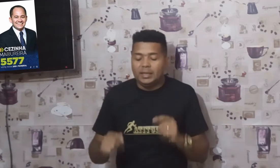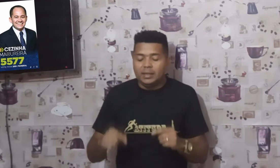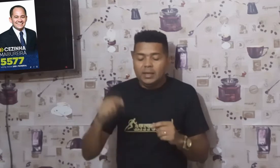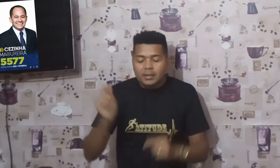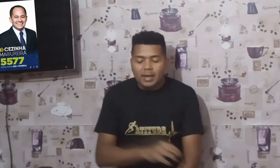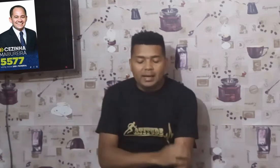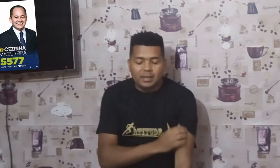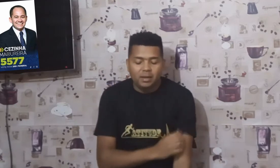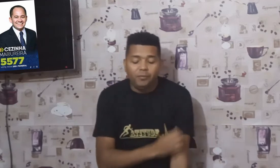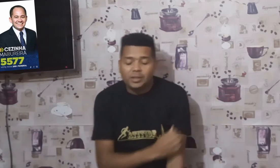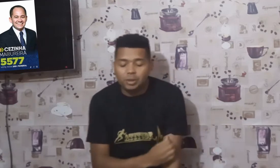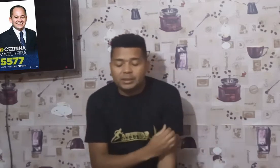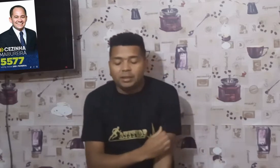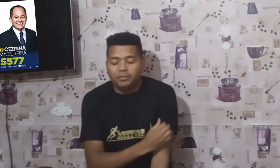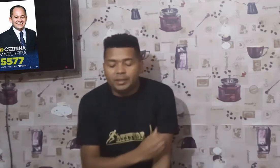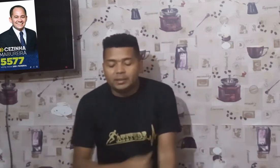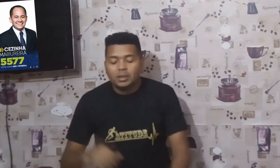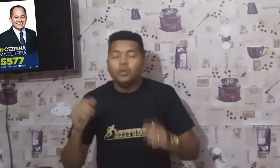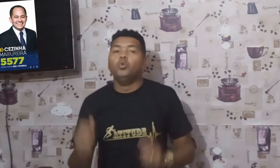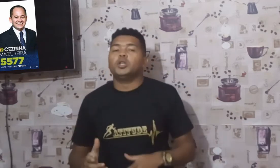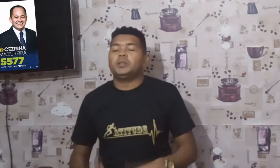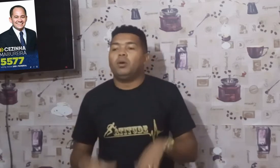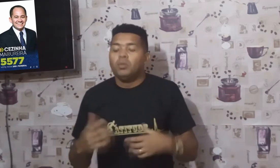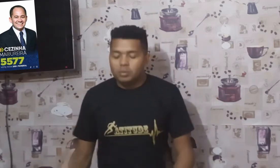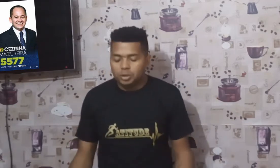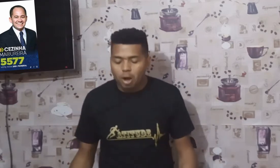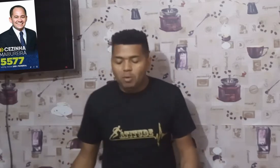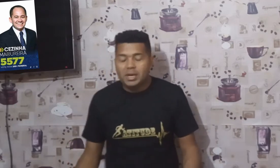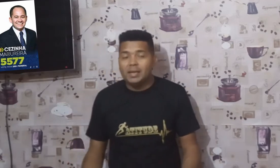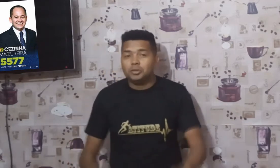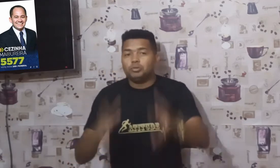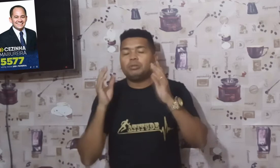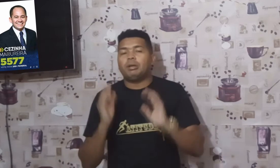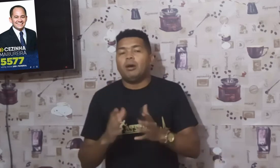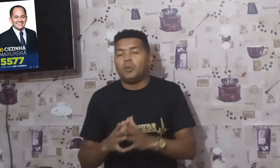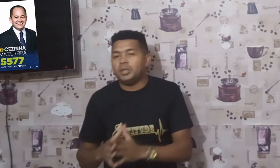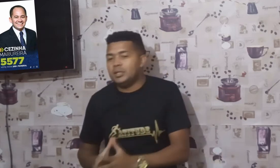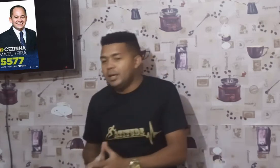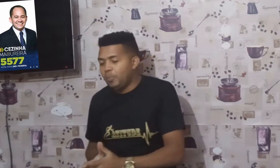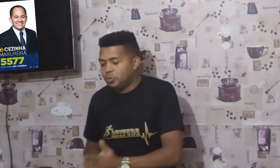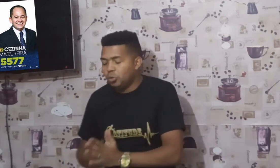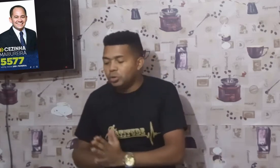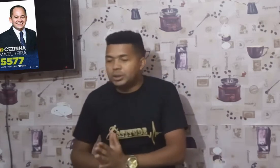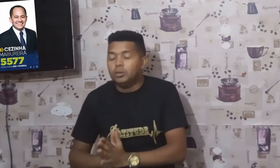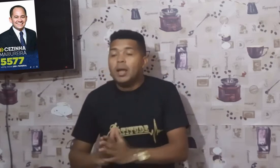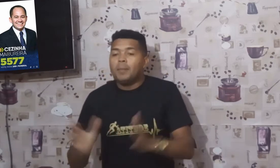ainda terá as refeições servidas no hospital. Djalma, o que é isso? Isso aqui é um projeto de lei que o pastor conseguiu para